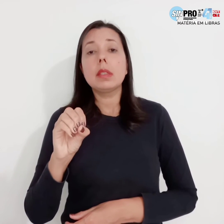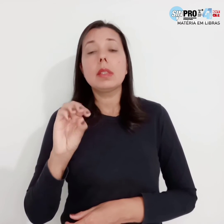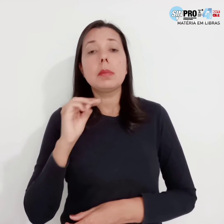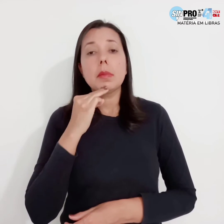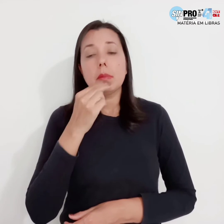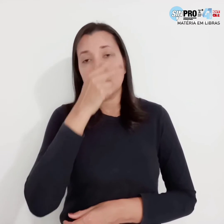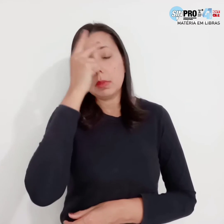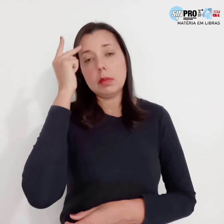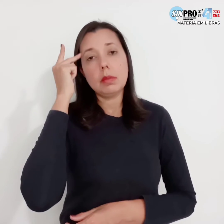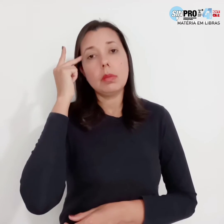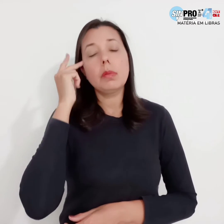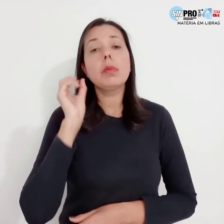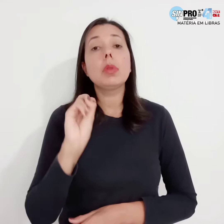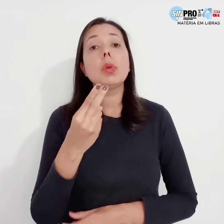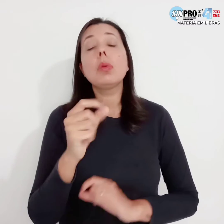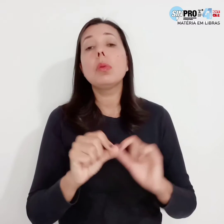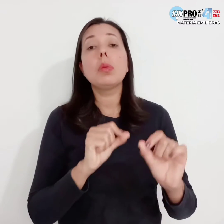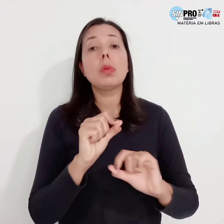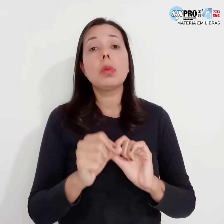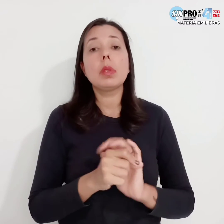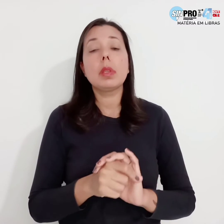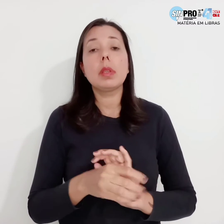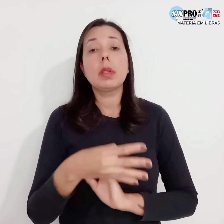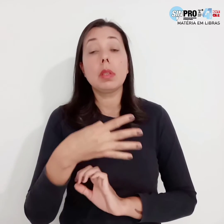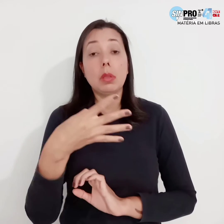pessoas, ou seja,